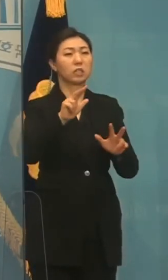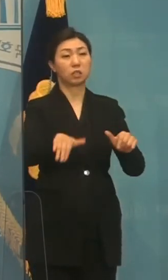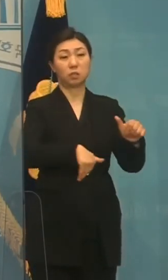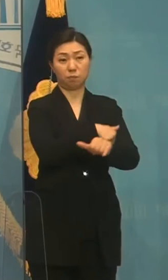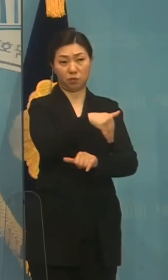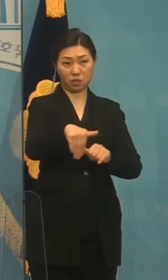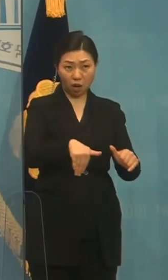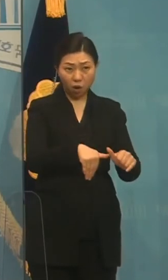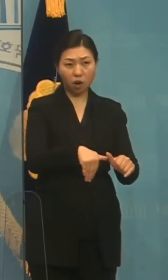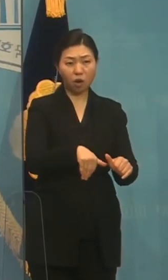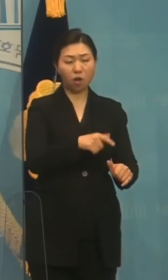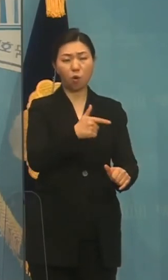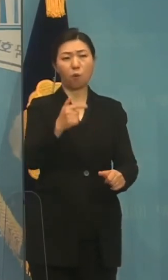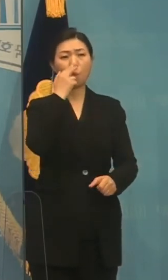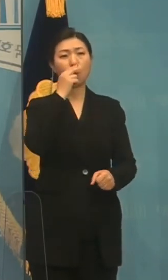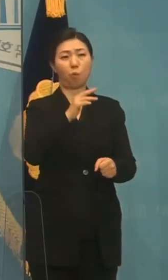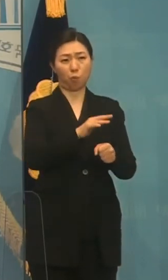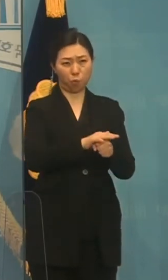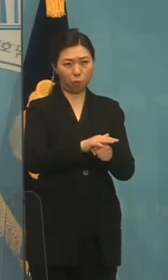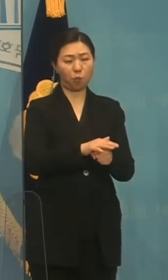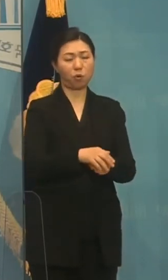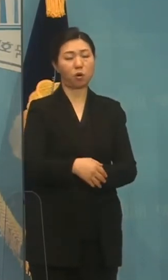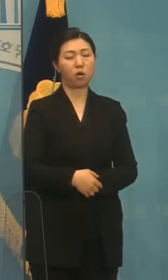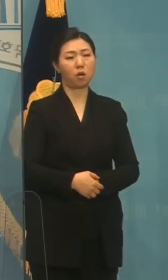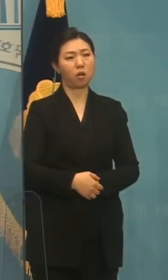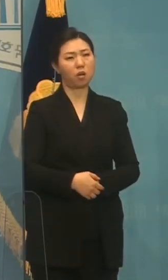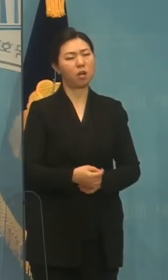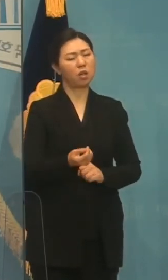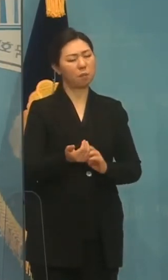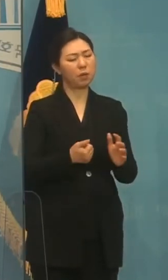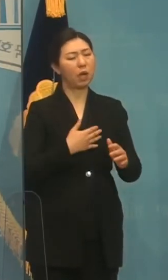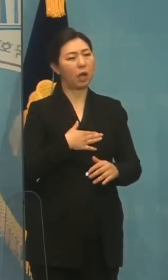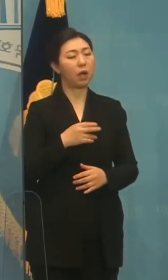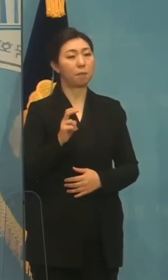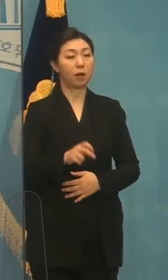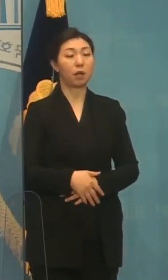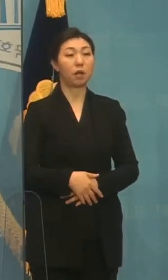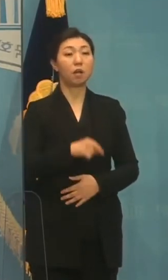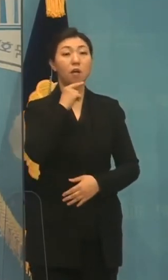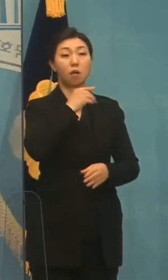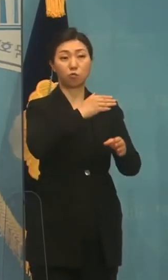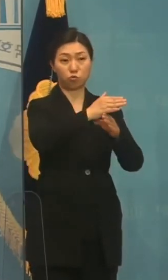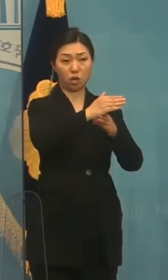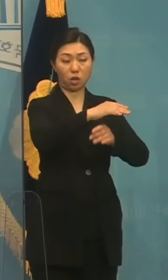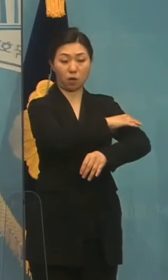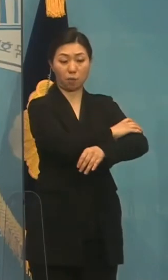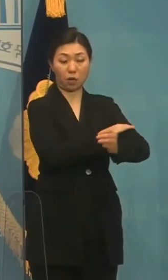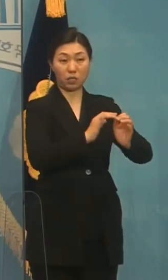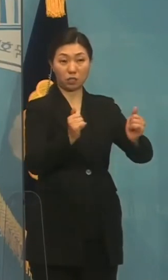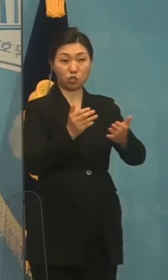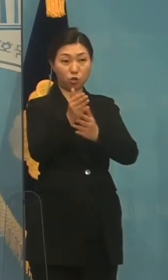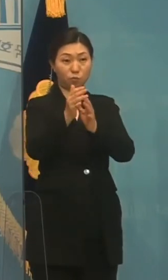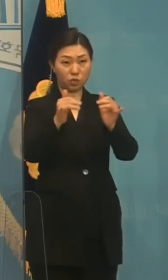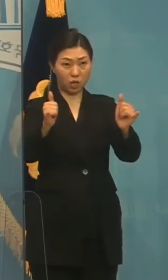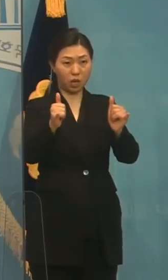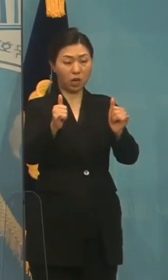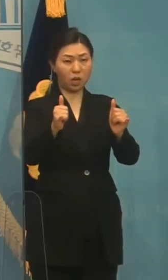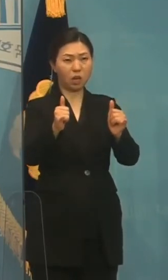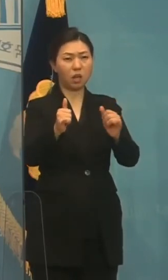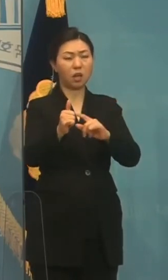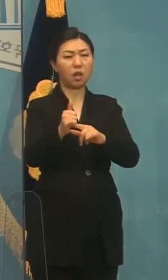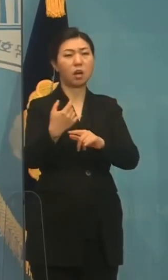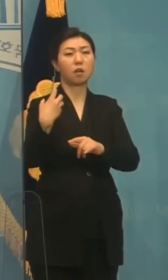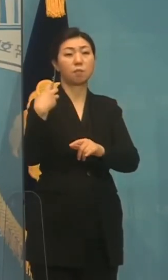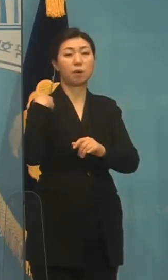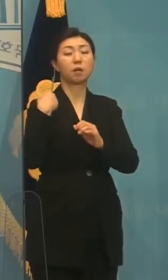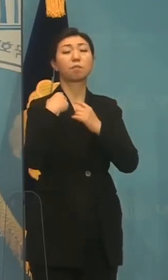이미 예견된 것입니다. 또한 북한에서 고위직 전문직을 지낸 탈북자들이 현